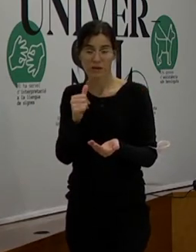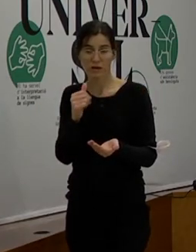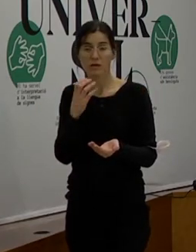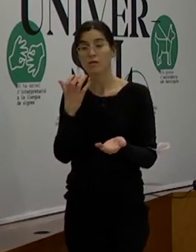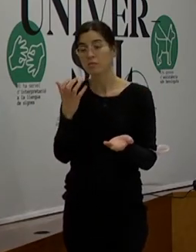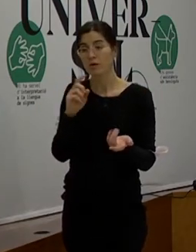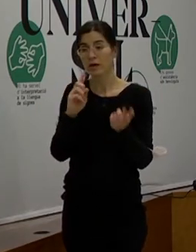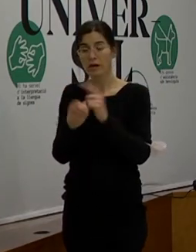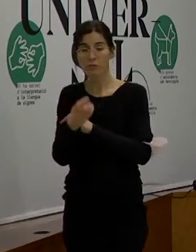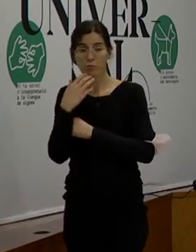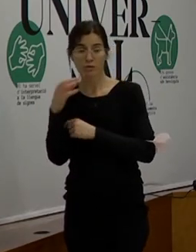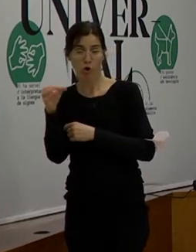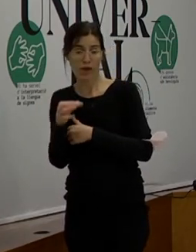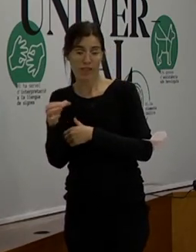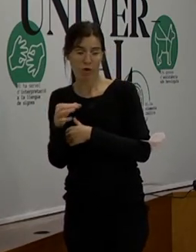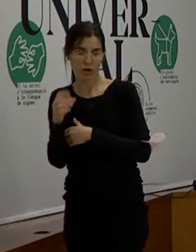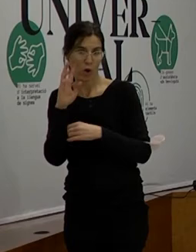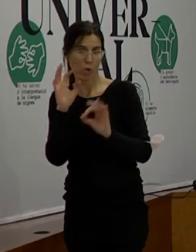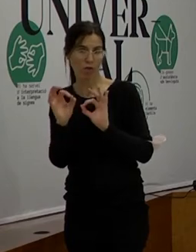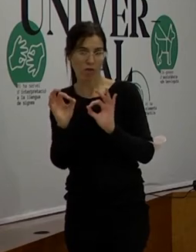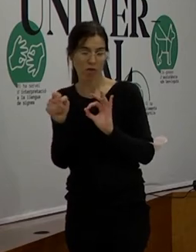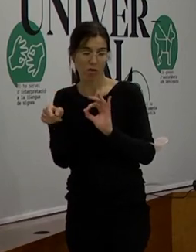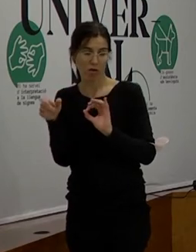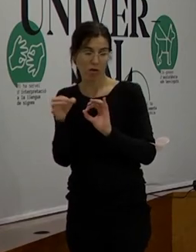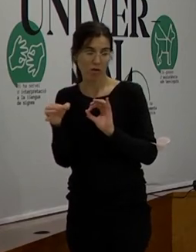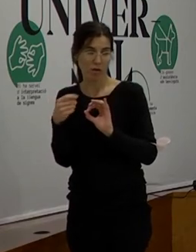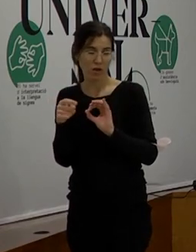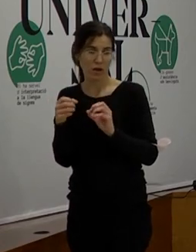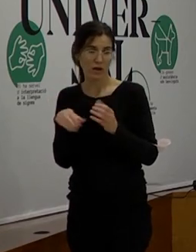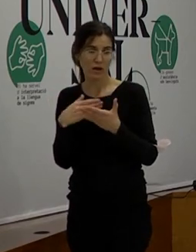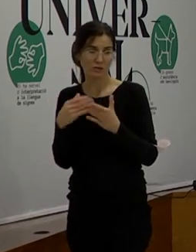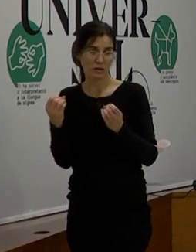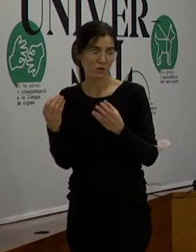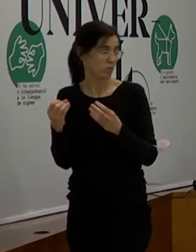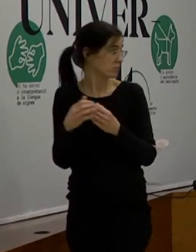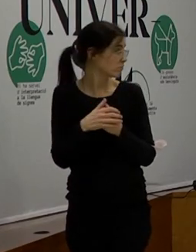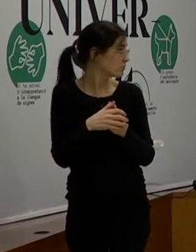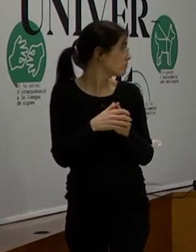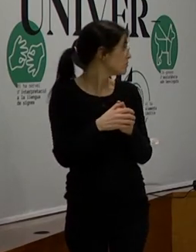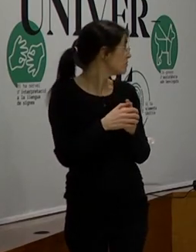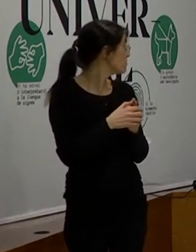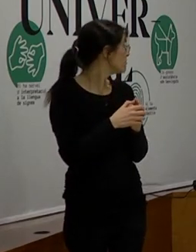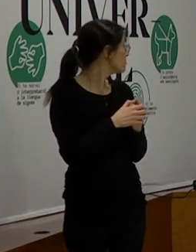canvi, Andorra, els fitons, ojo, tenen llum, eh? Que guapo.